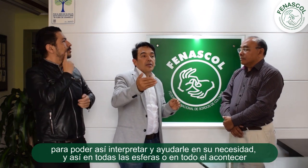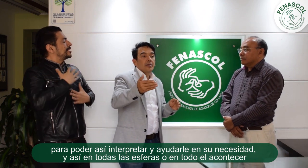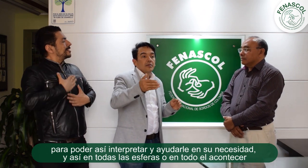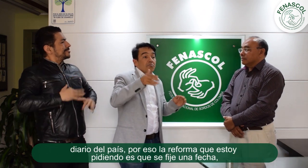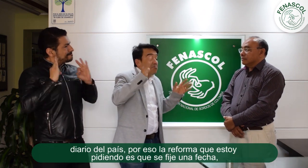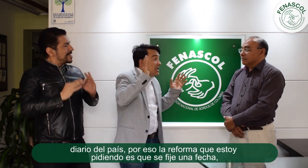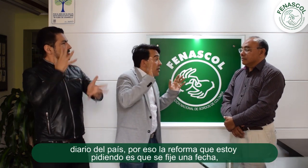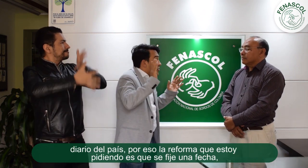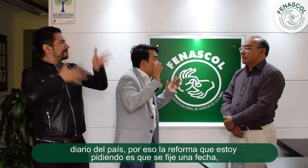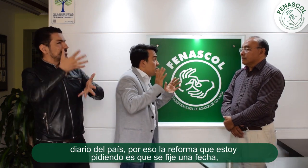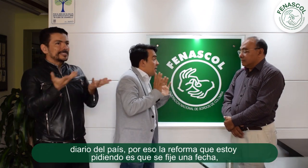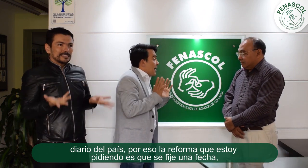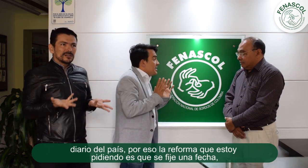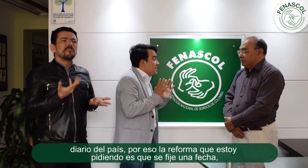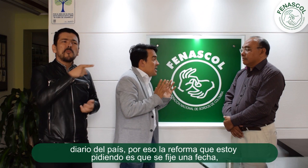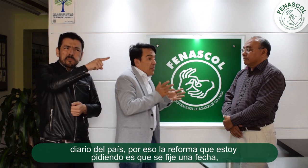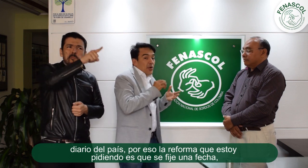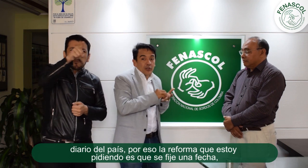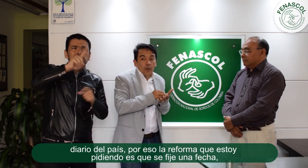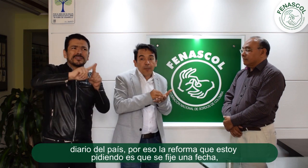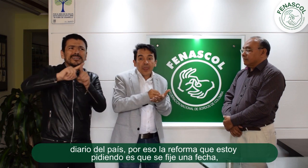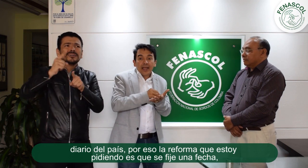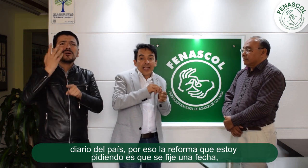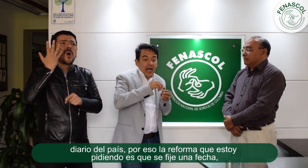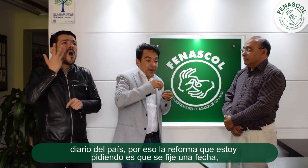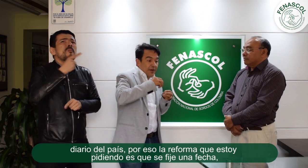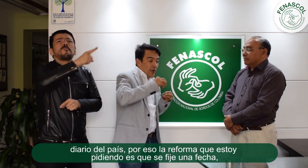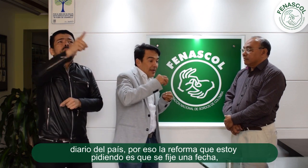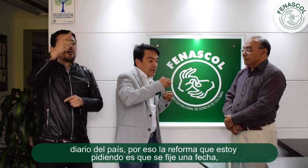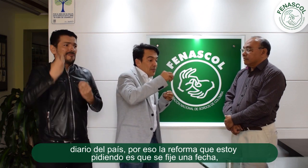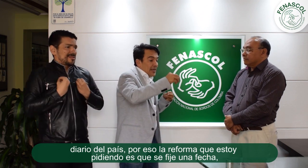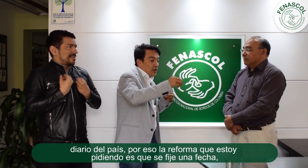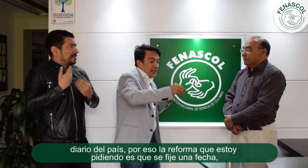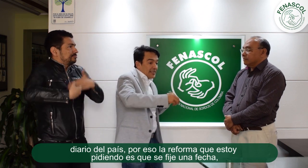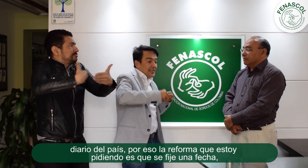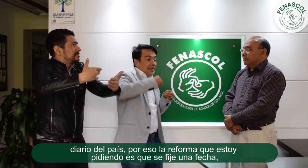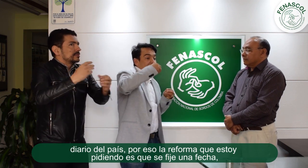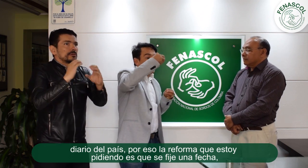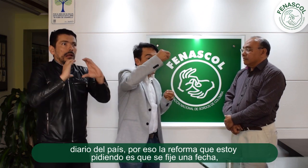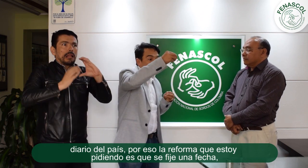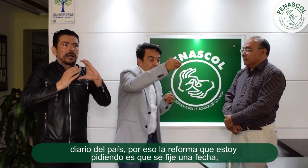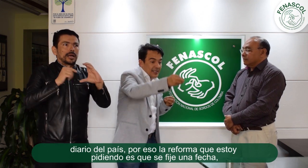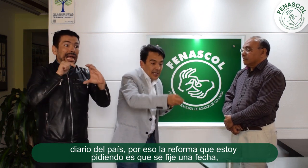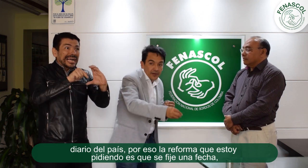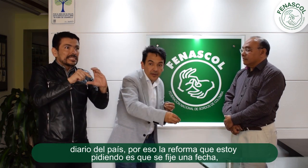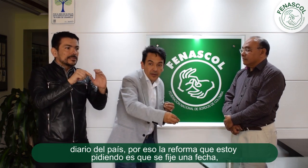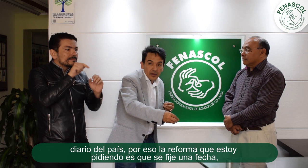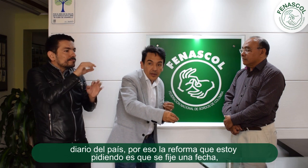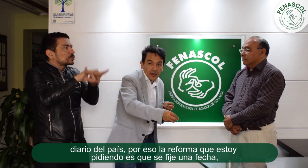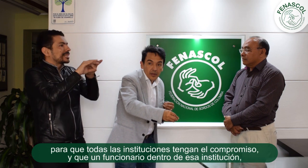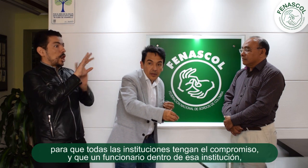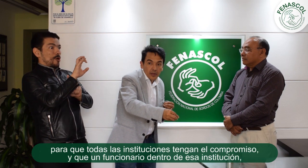diario del país. Por eso, la reforma que estoy pidiendo es que se fije una fecha